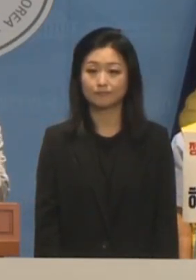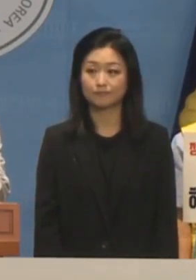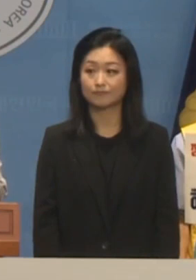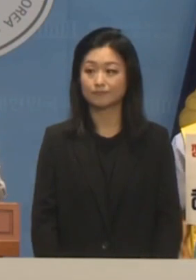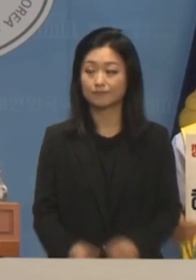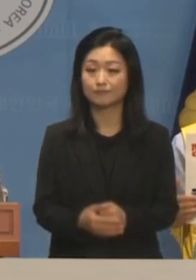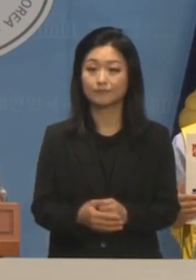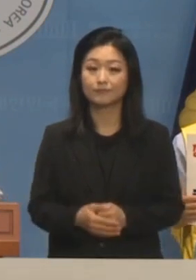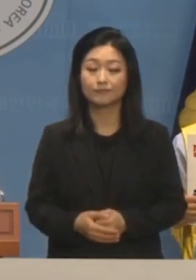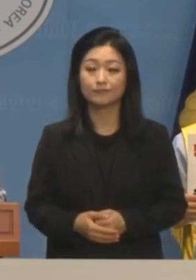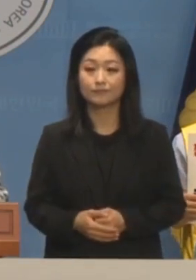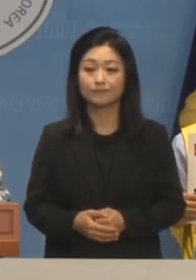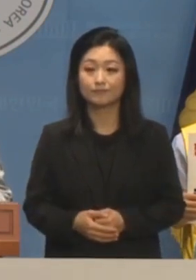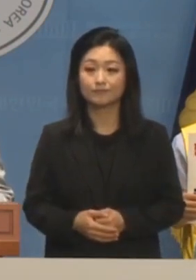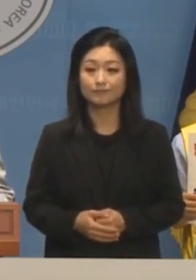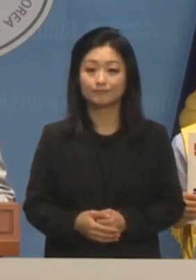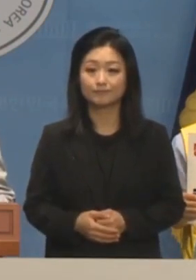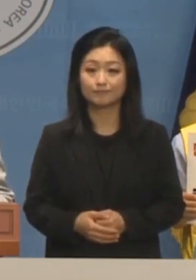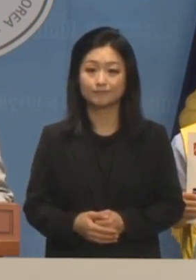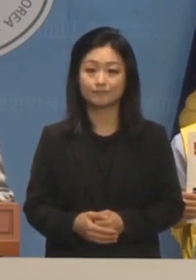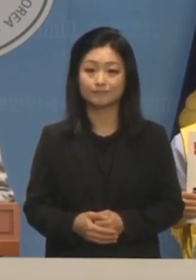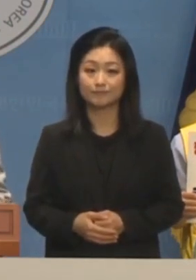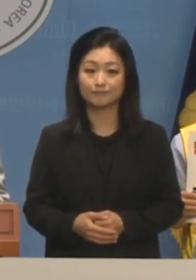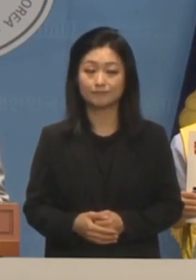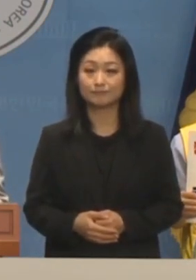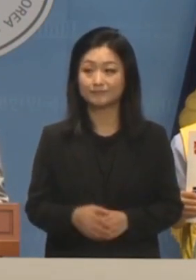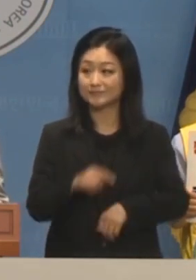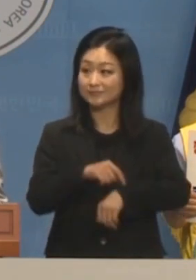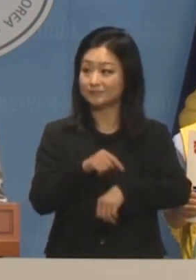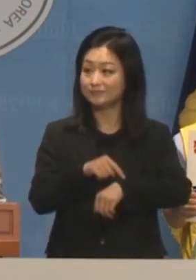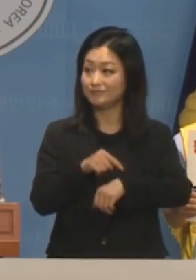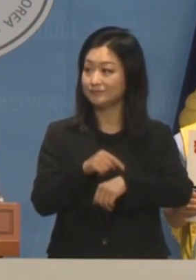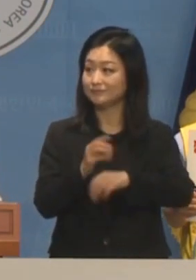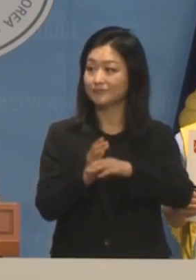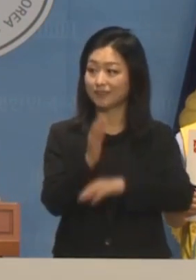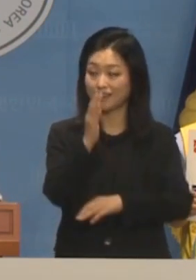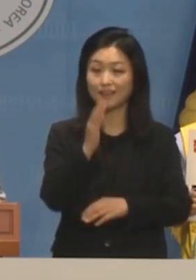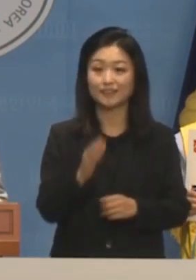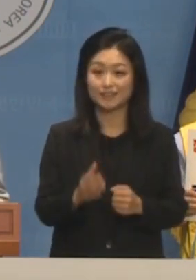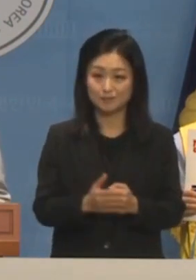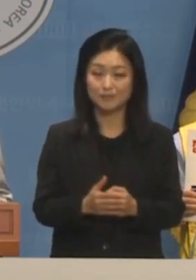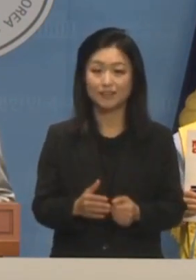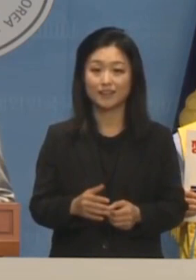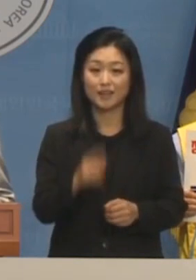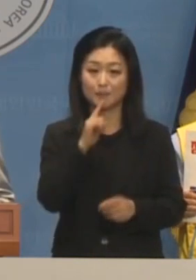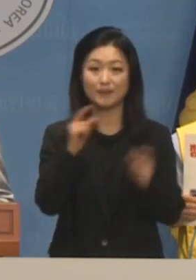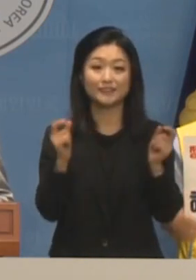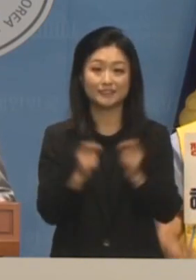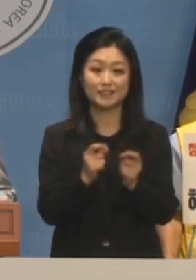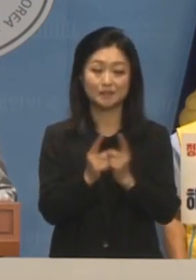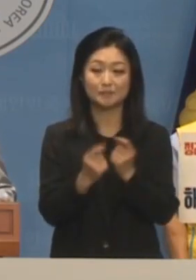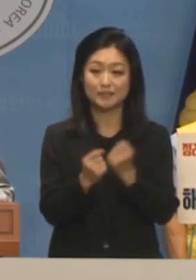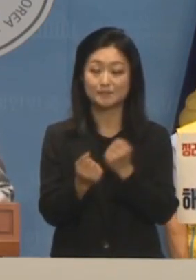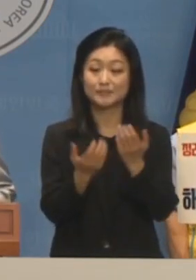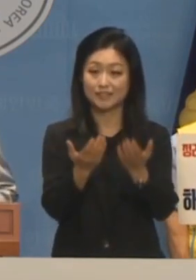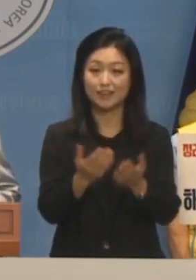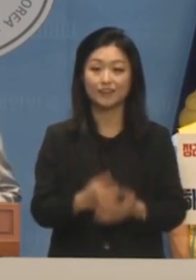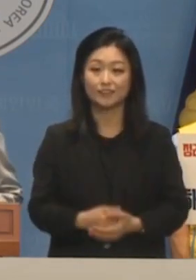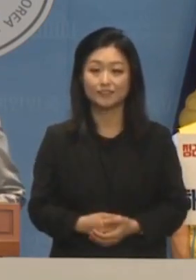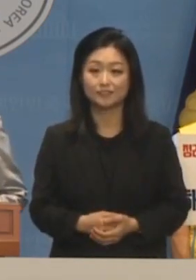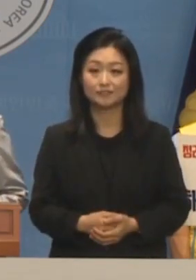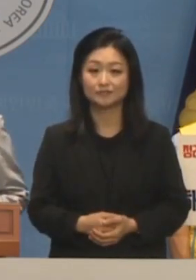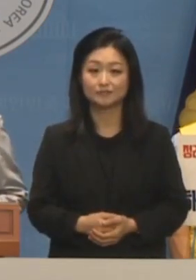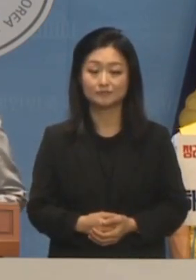네, 진보당 상임대표 김재현입니다. 예정된 시간이 이미 경과해서 짧게 말씀드리겠습니다.